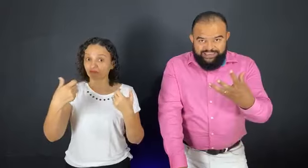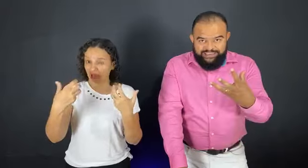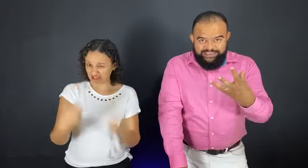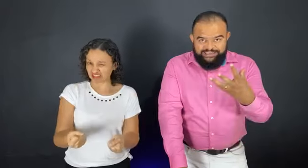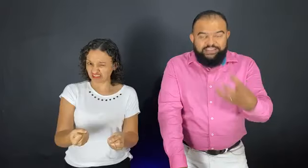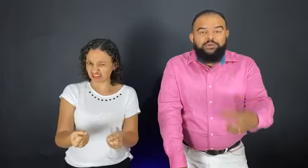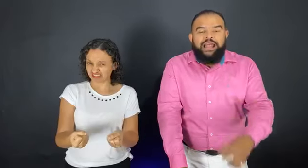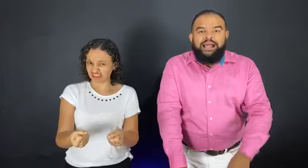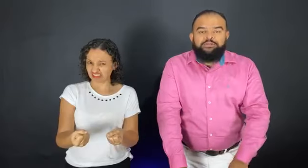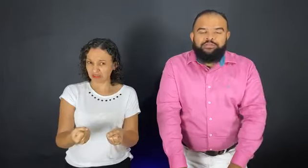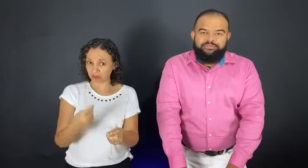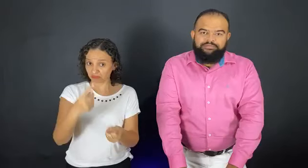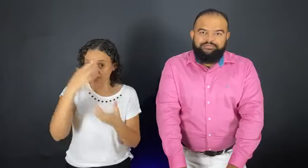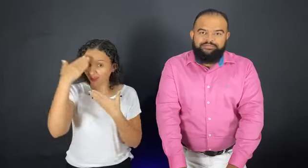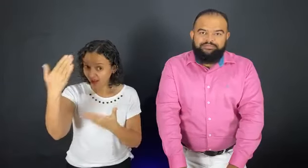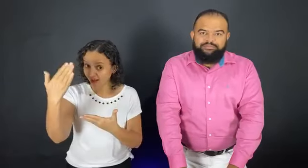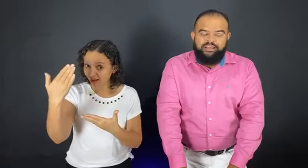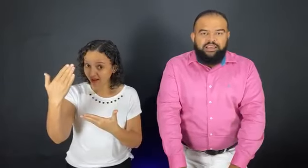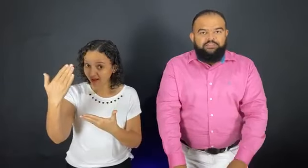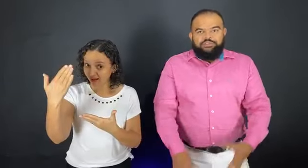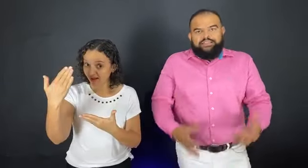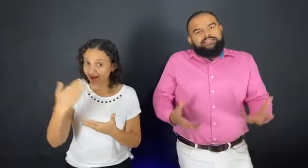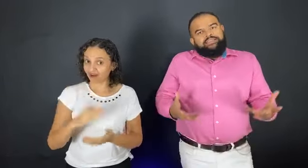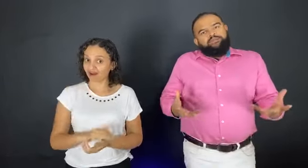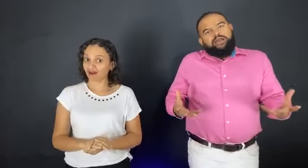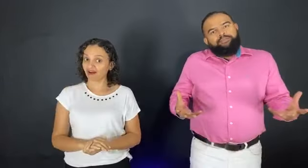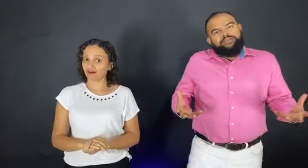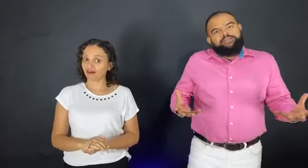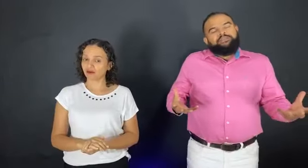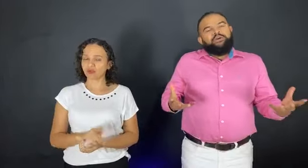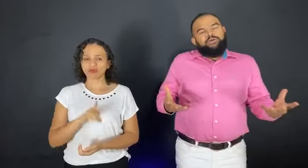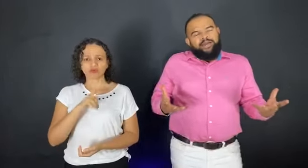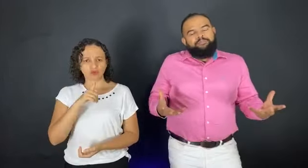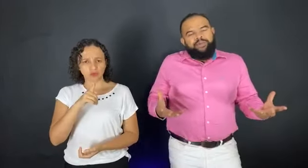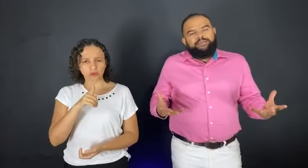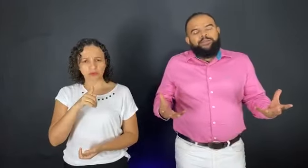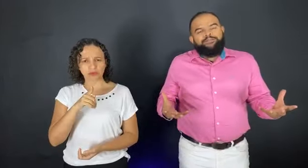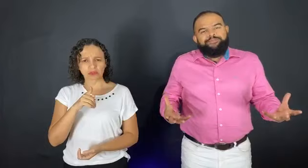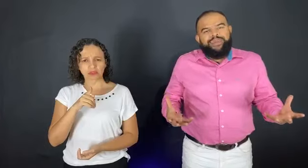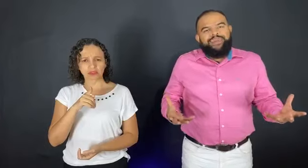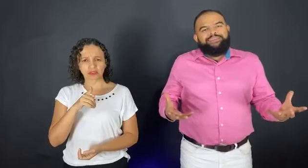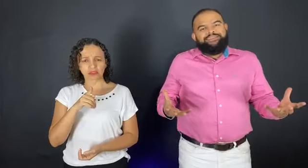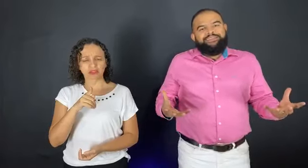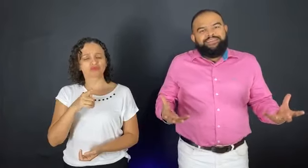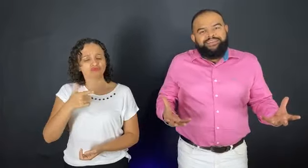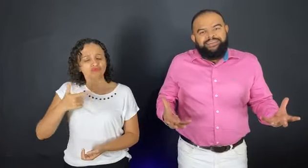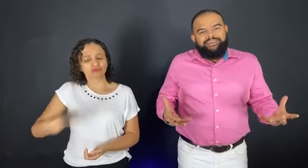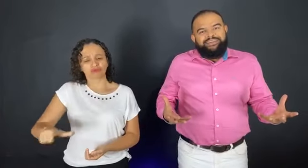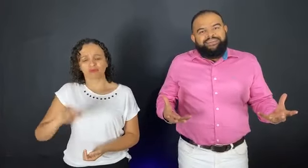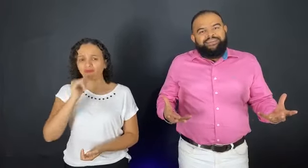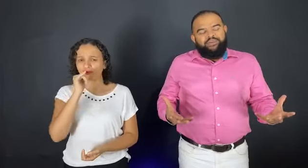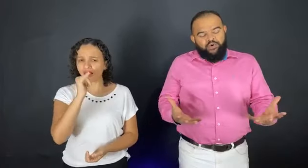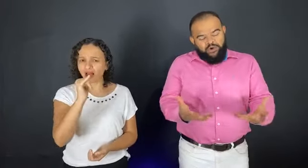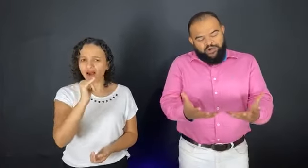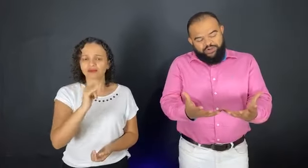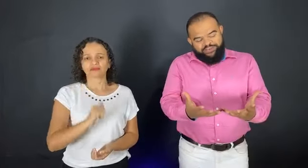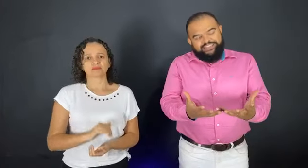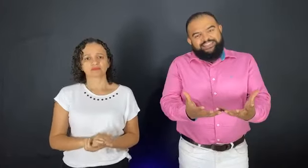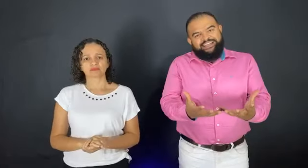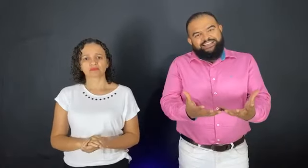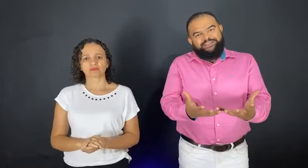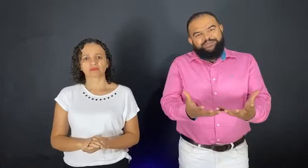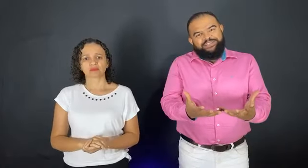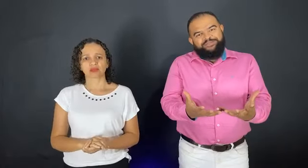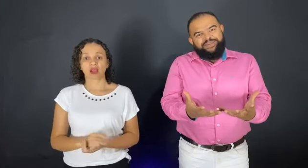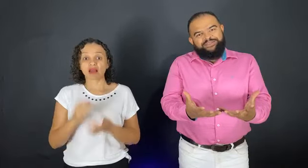Você tem sido grato? Você tem sido uma pessoa, repito novamente, que olha